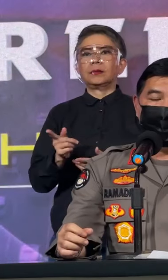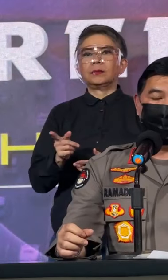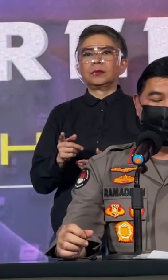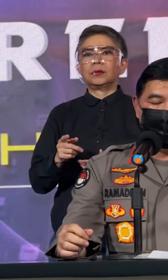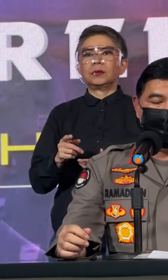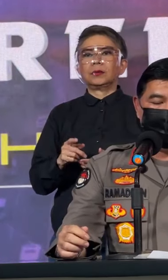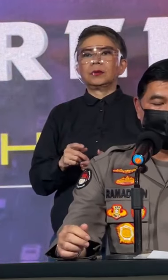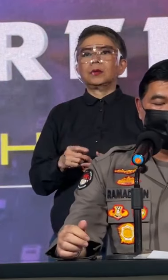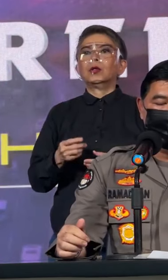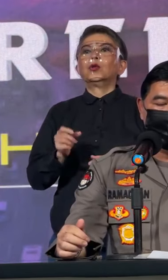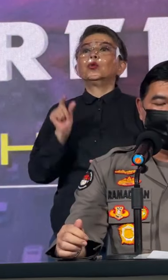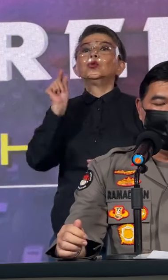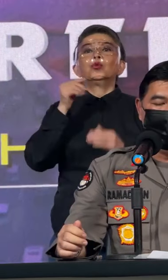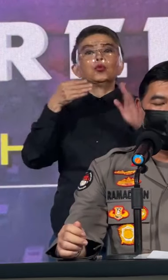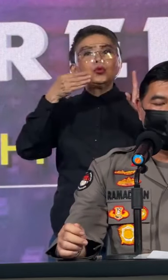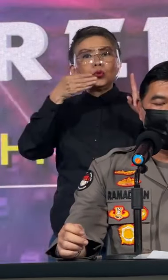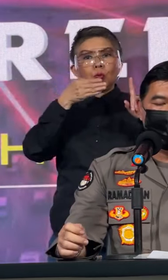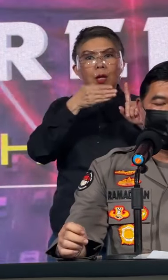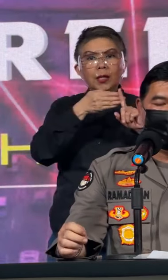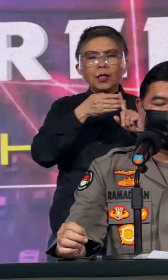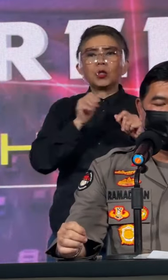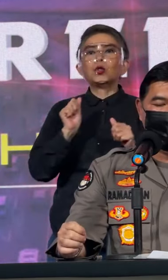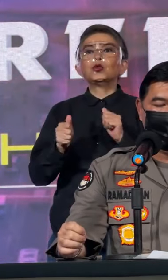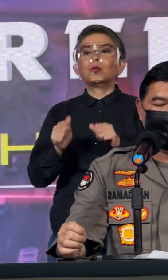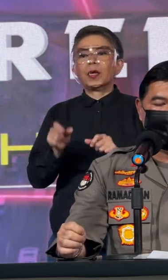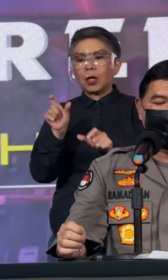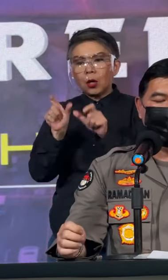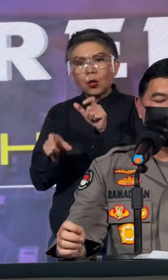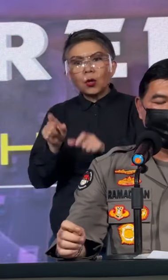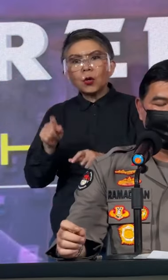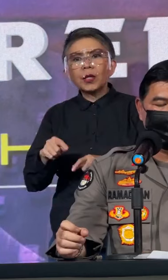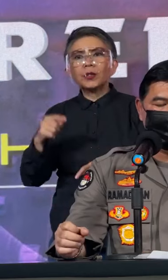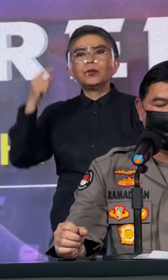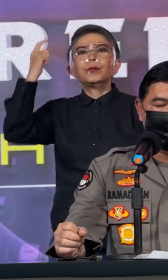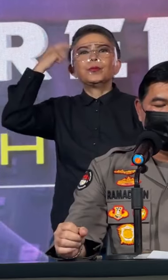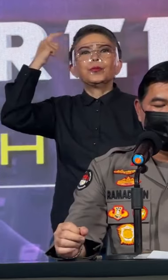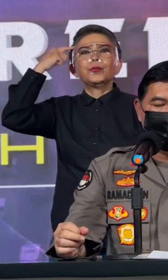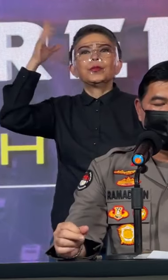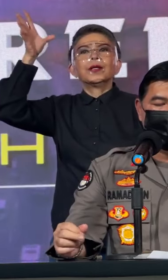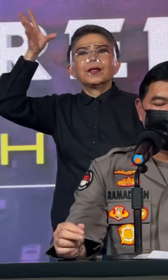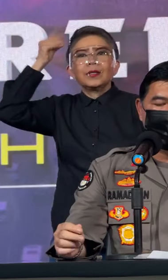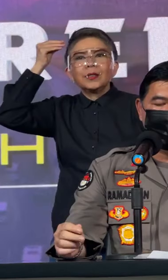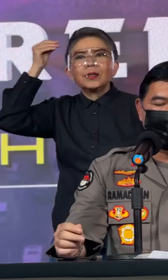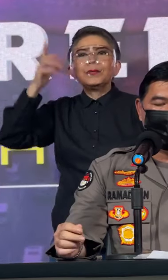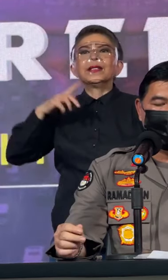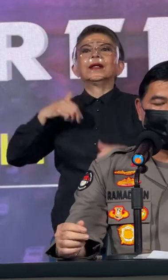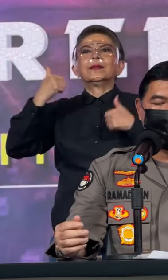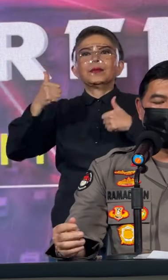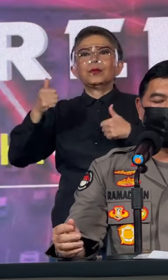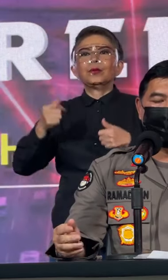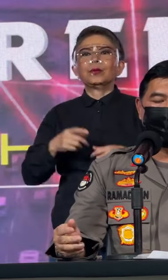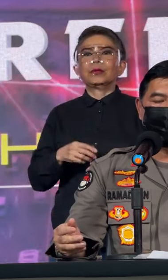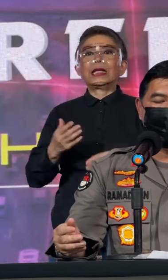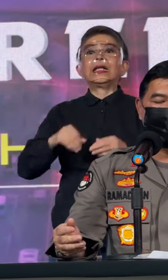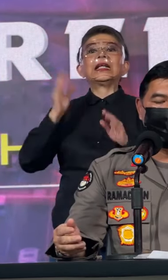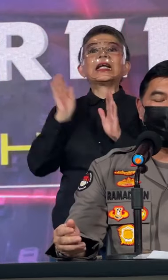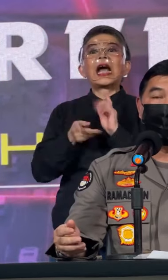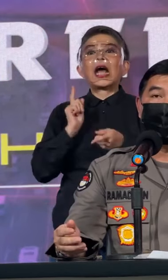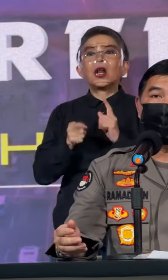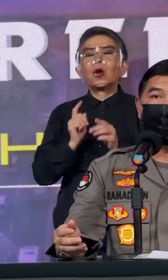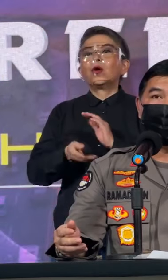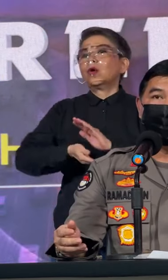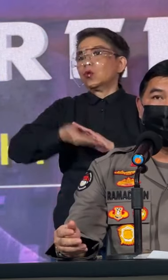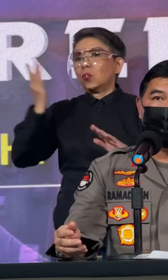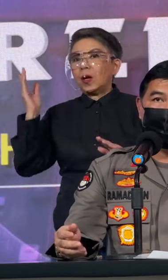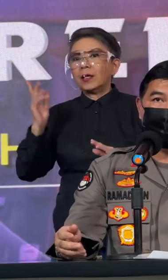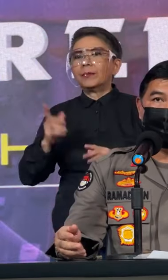dengan maksud untuk membekali warga binaan keahlian yang berguna bagi mereka ketika nantinya keluar